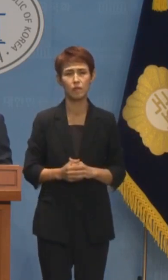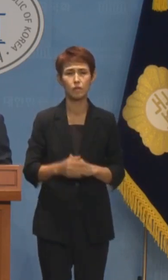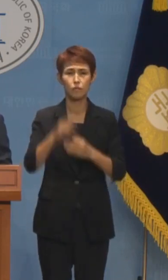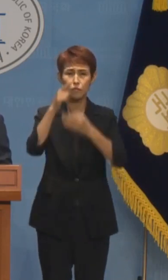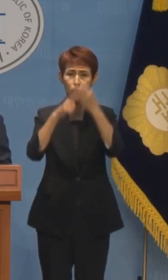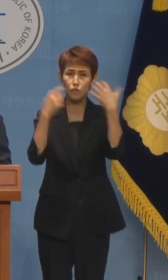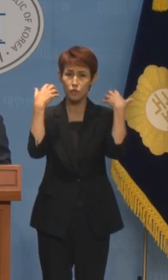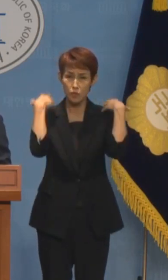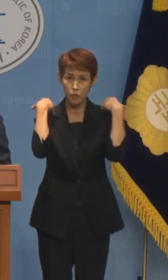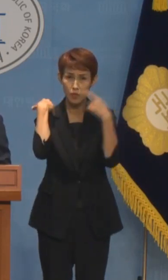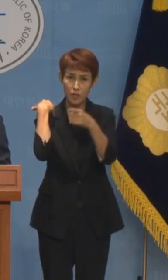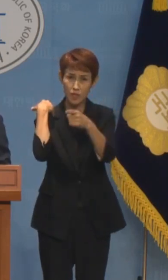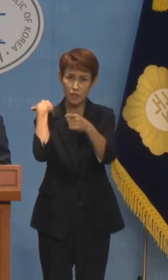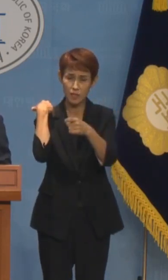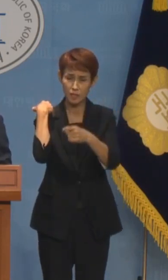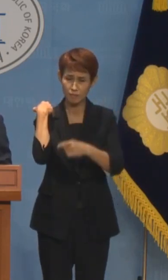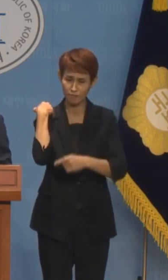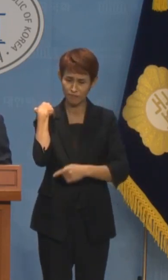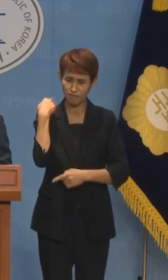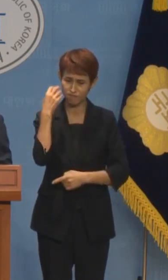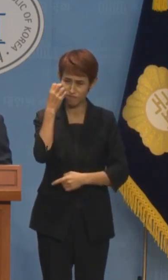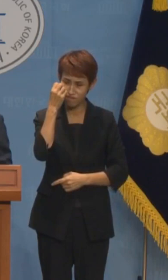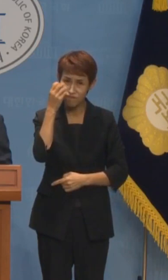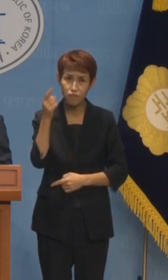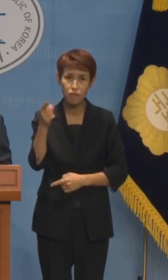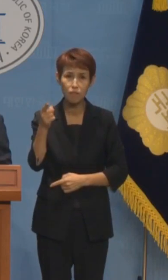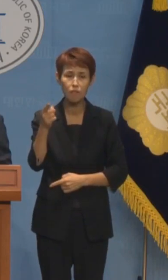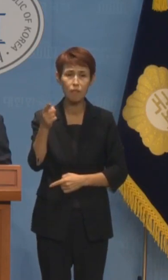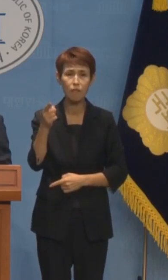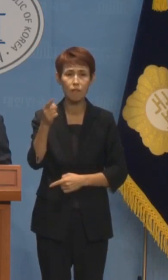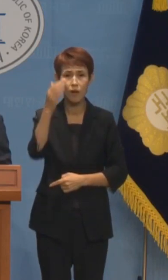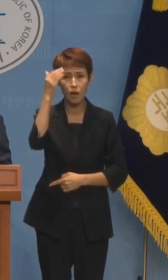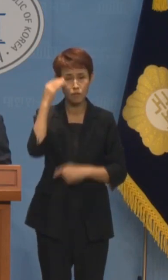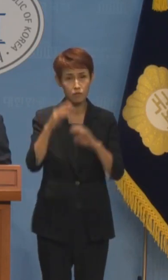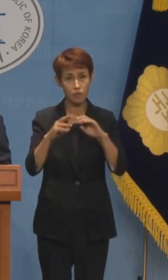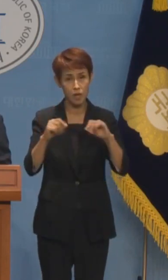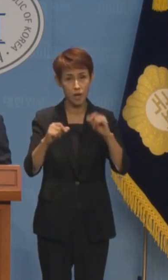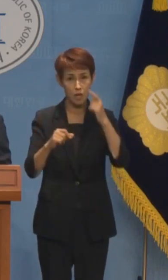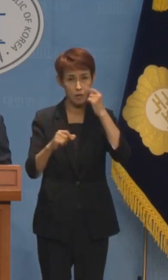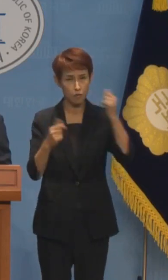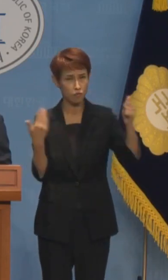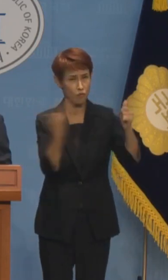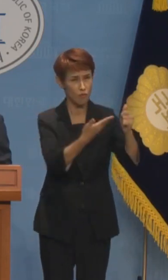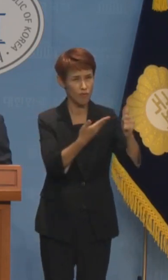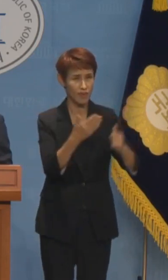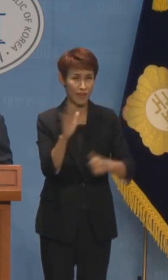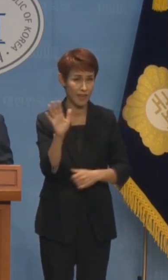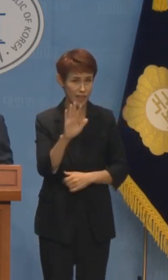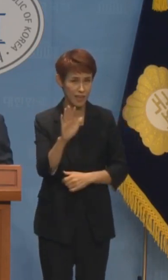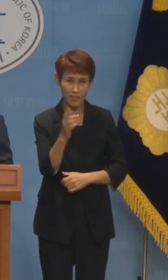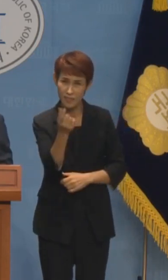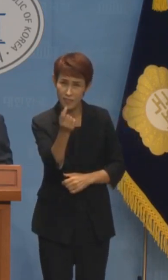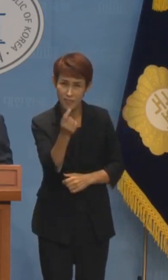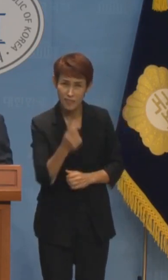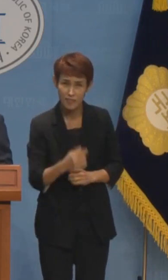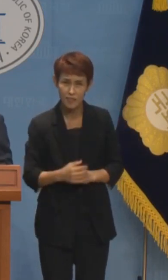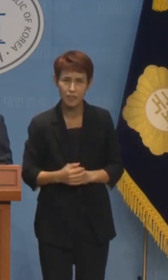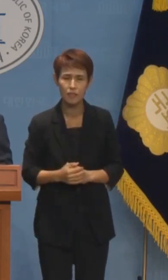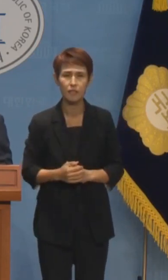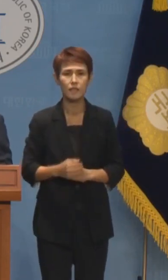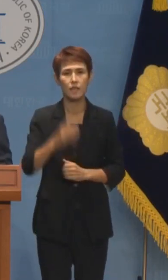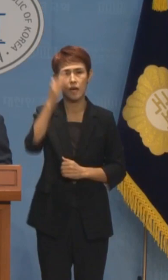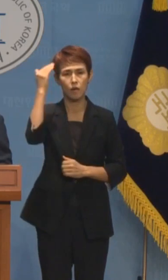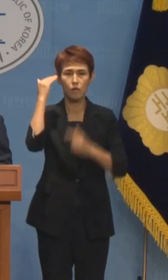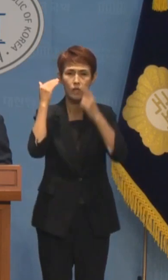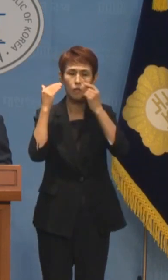정권이 미치지 않고서야 멀쩡한 우리 영토를 일본에 내어주지 않겠지요 그런데 한일